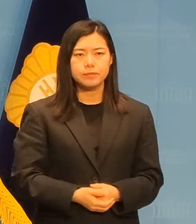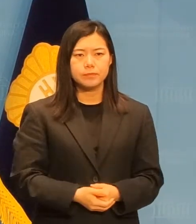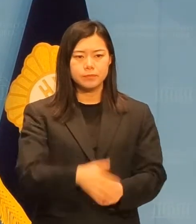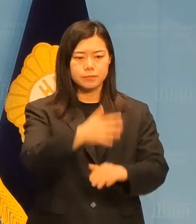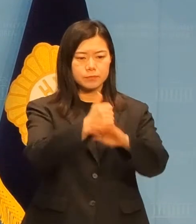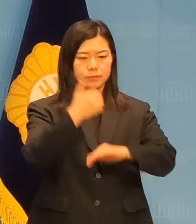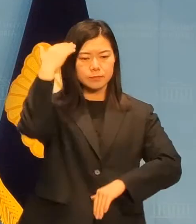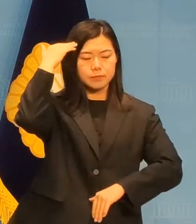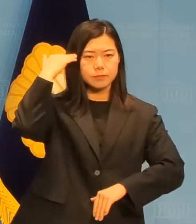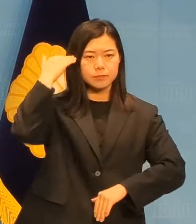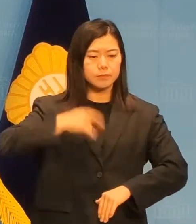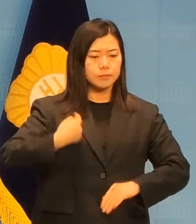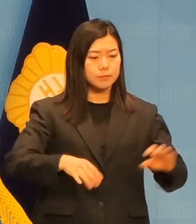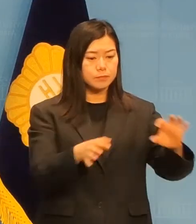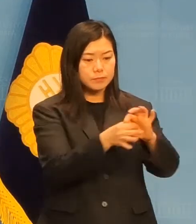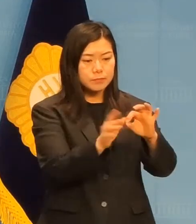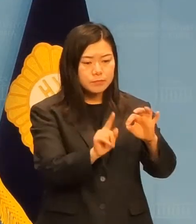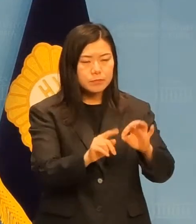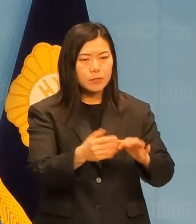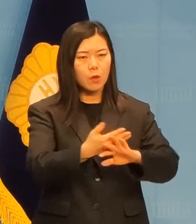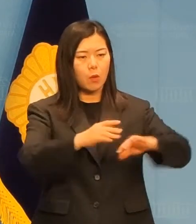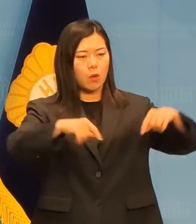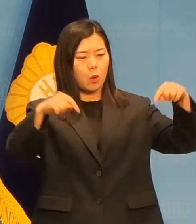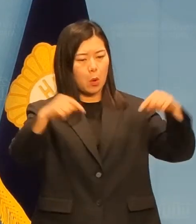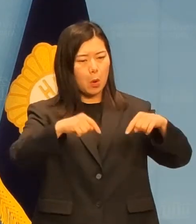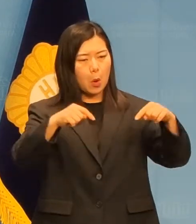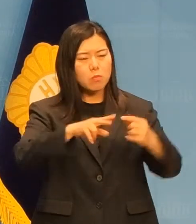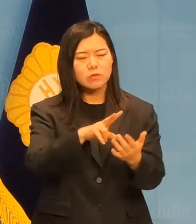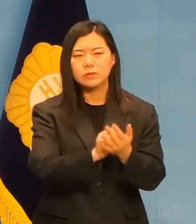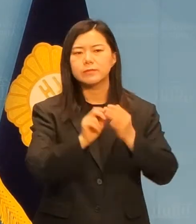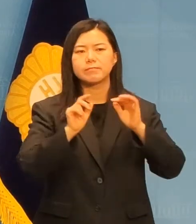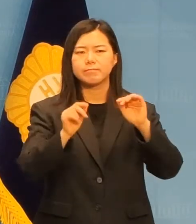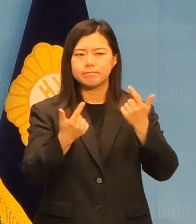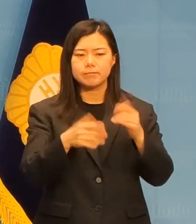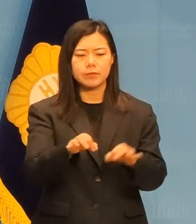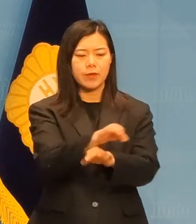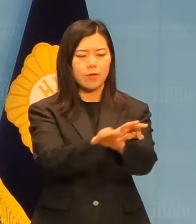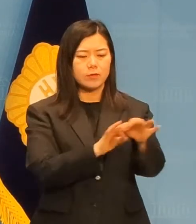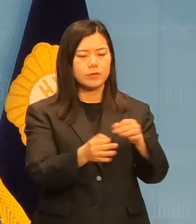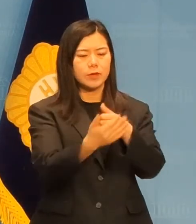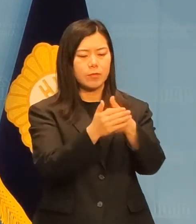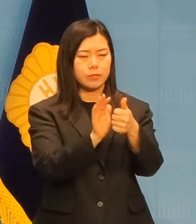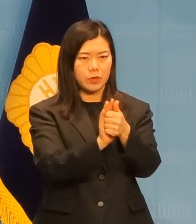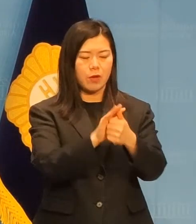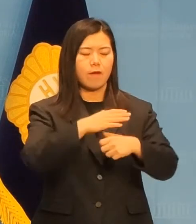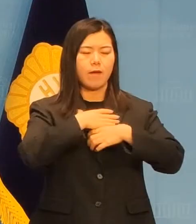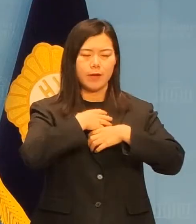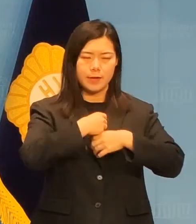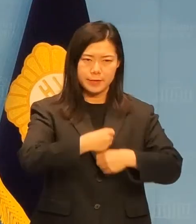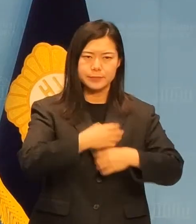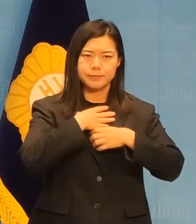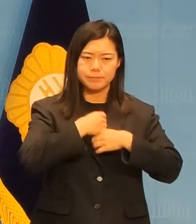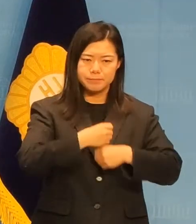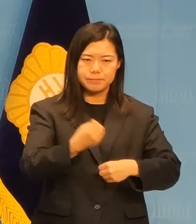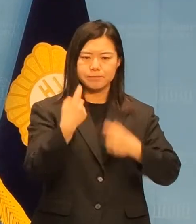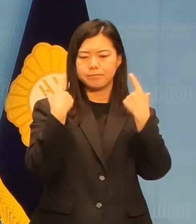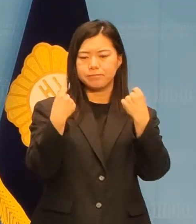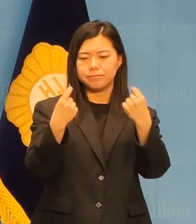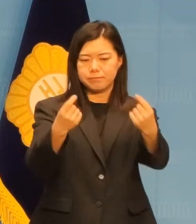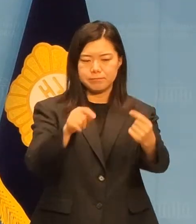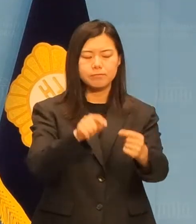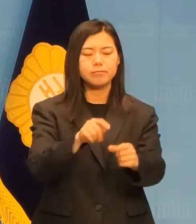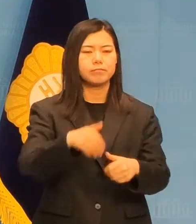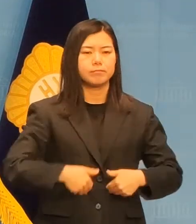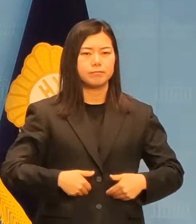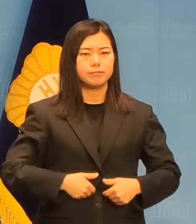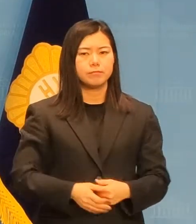한중 관계의 본질은 외교적 수사가 아니라 경제 협력의 안정성과 지속성입니다.